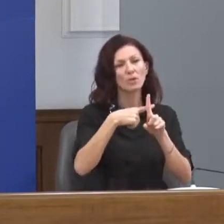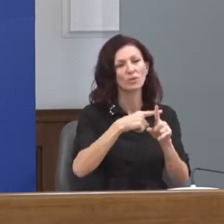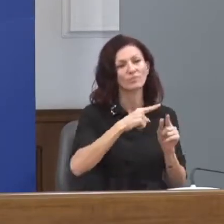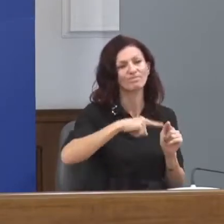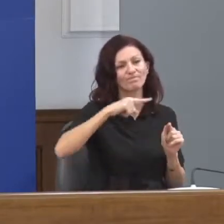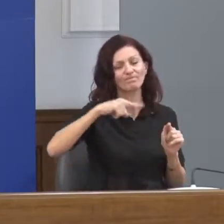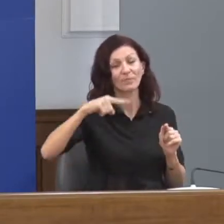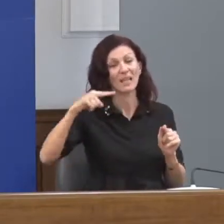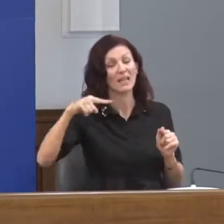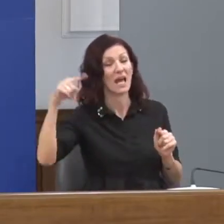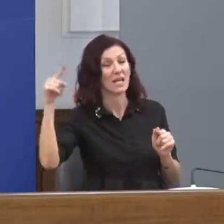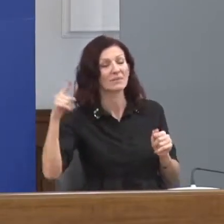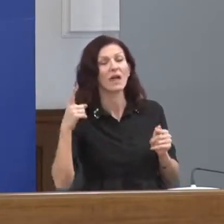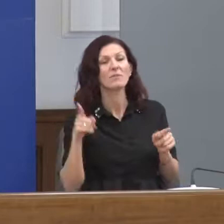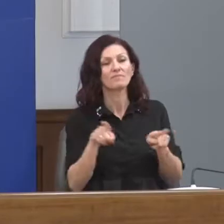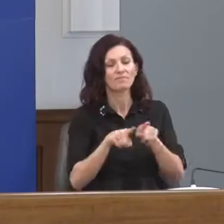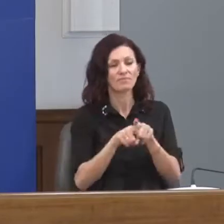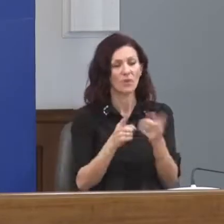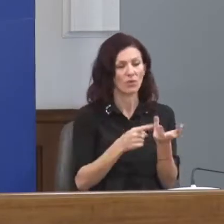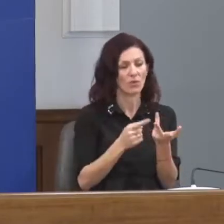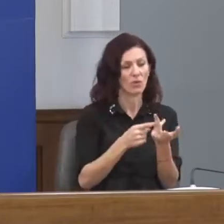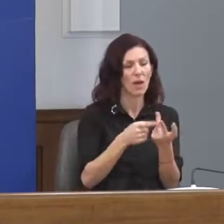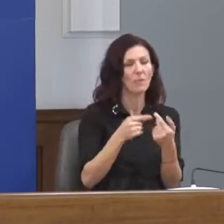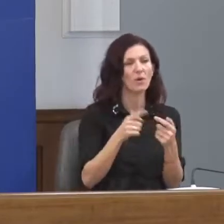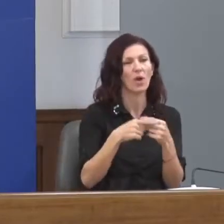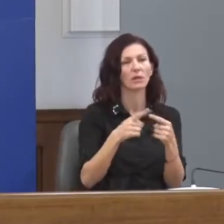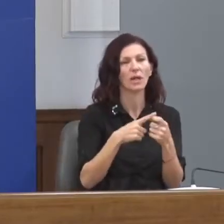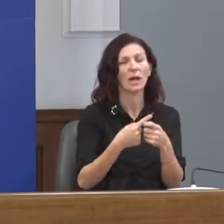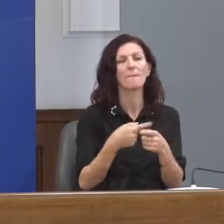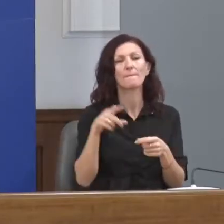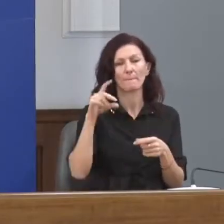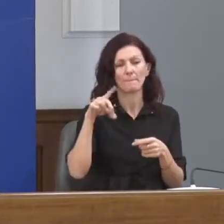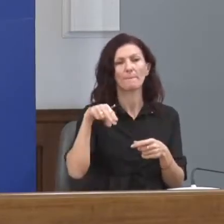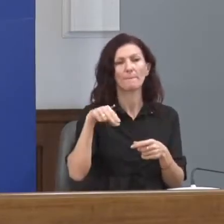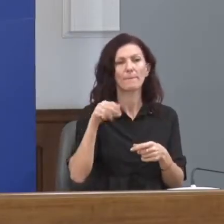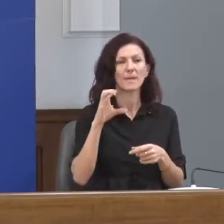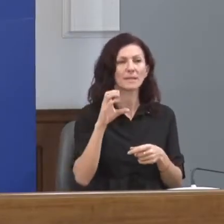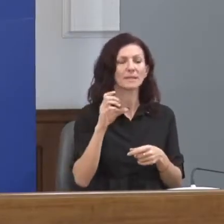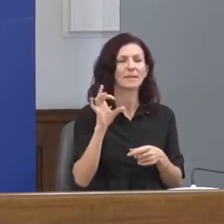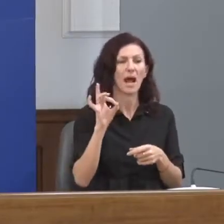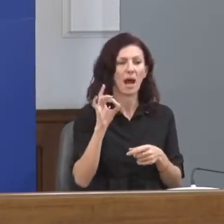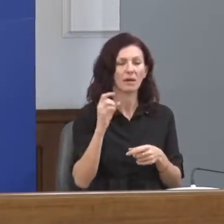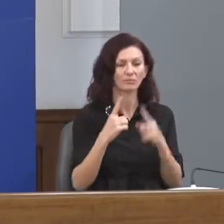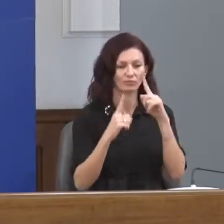нарастване както на броя на проведените ПСР тестове, така и на